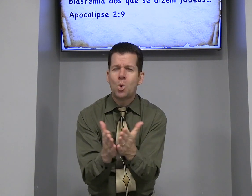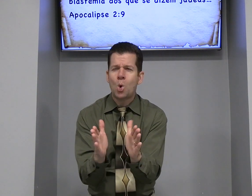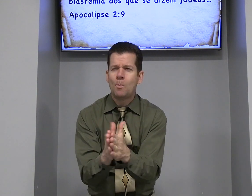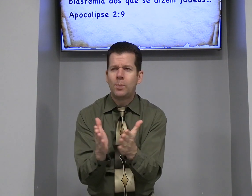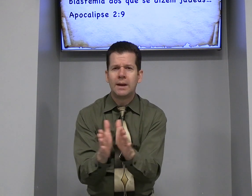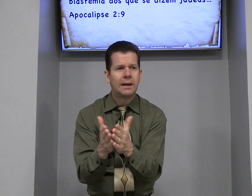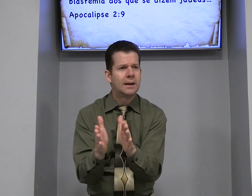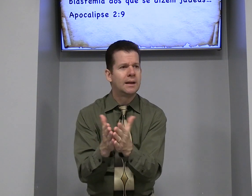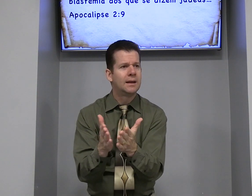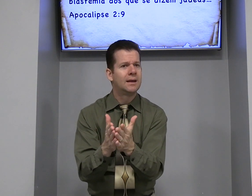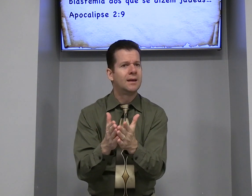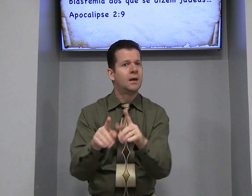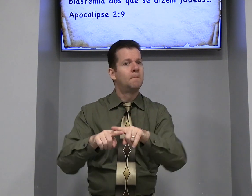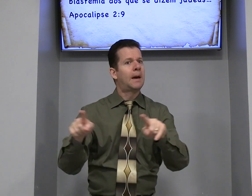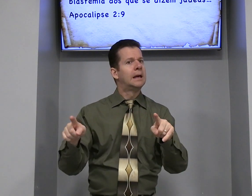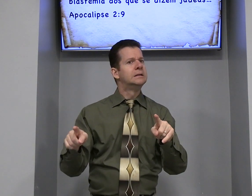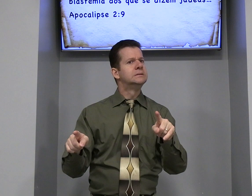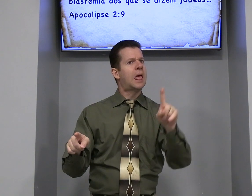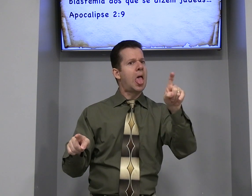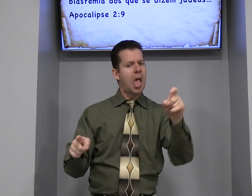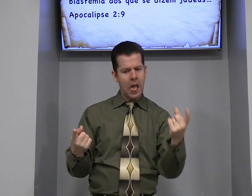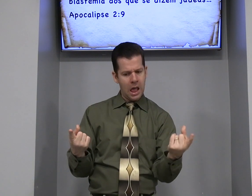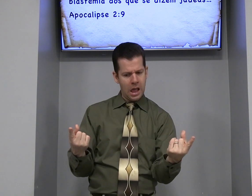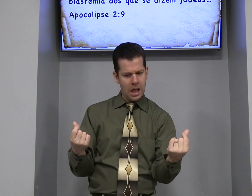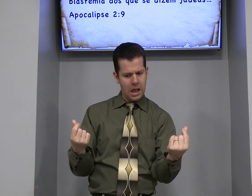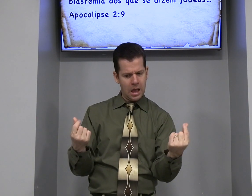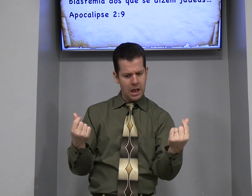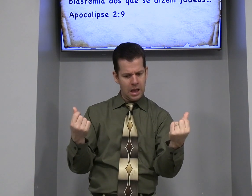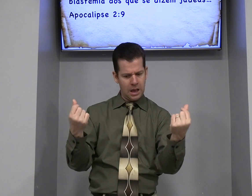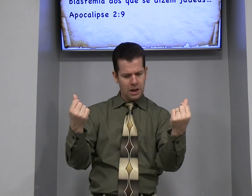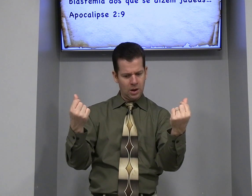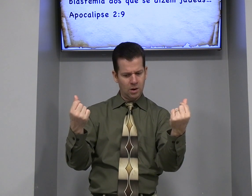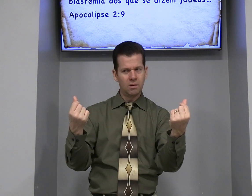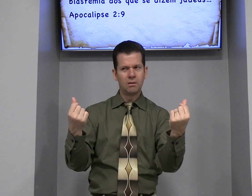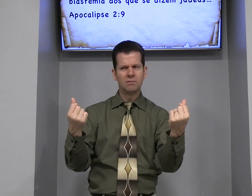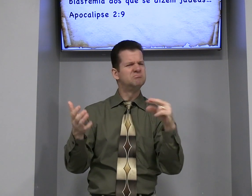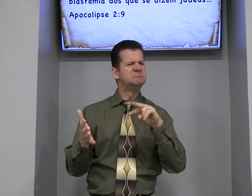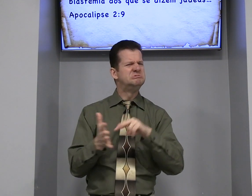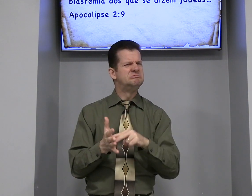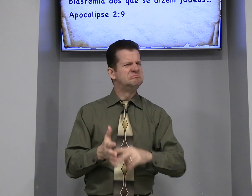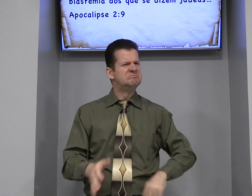Era uma cidade pobre,